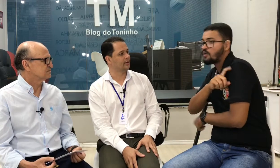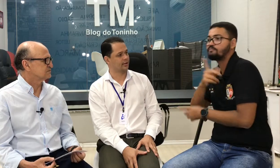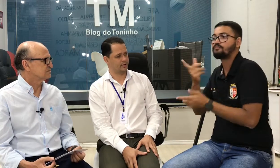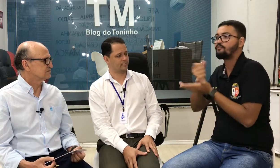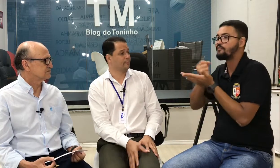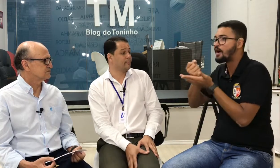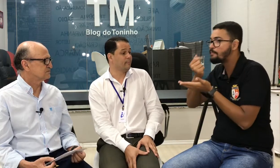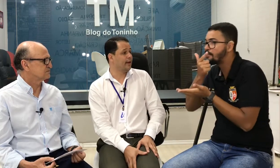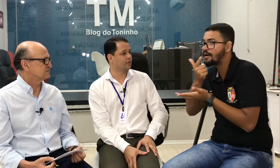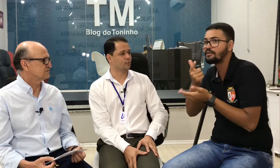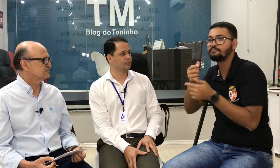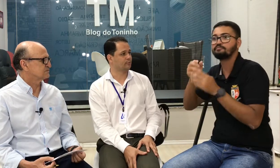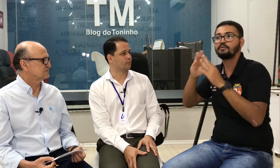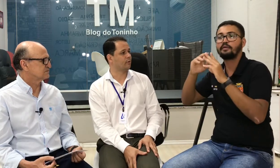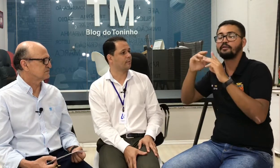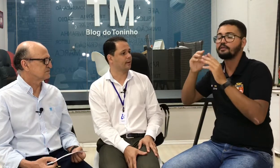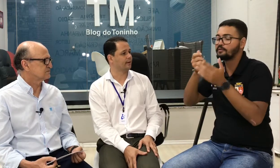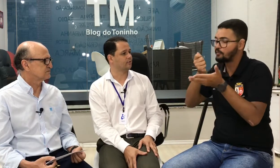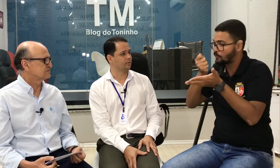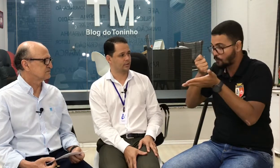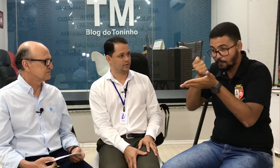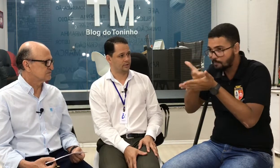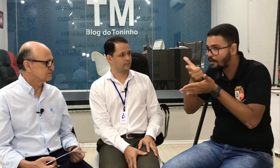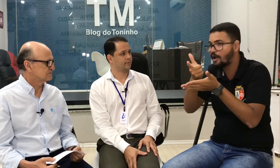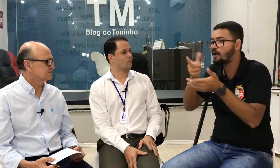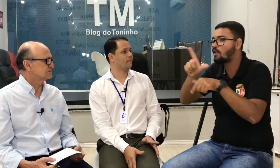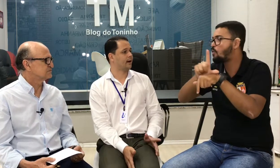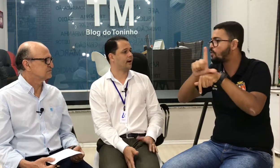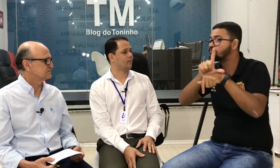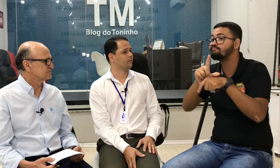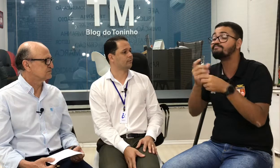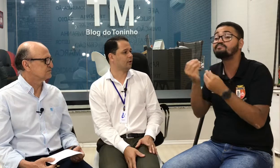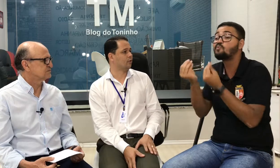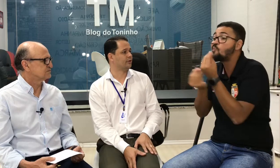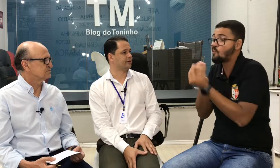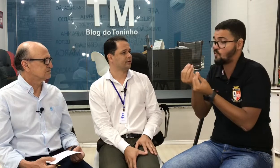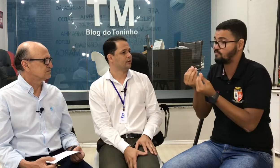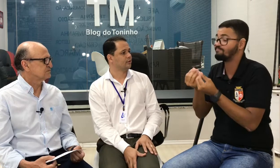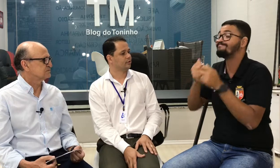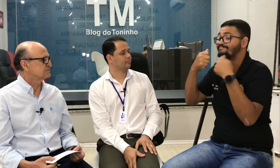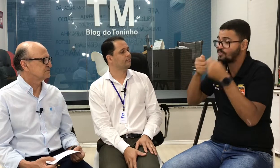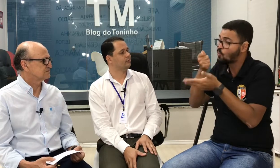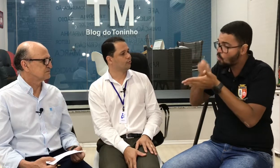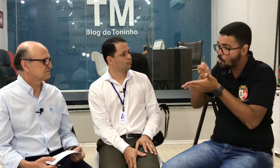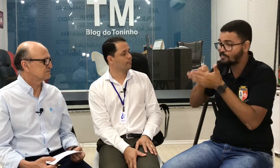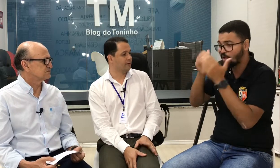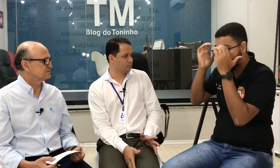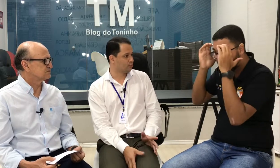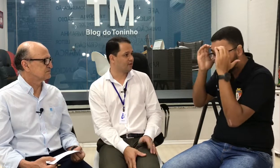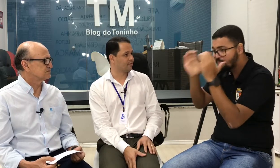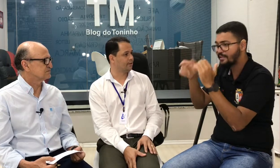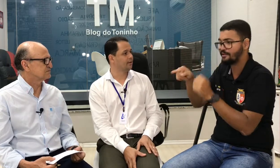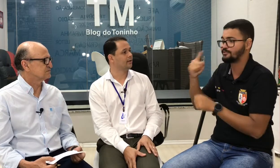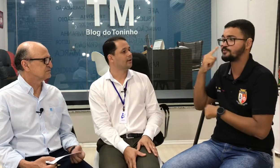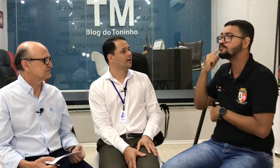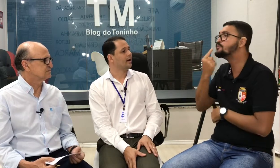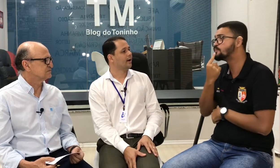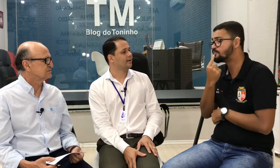para ir para o médico, por exemplo, tomar um remédio, para comprar algo, uma loja, mesmo junto com a família. Aí